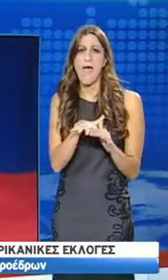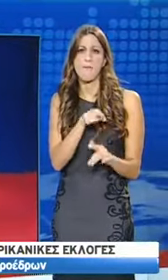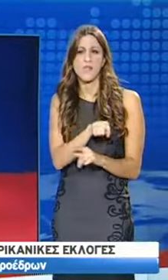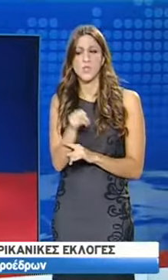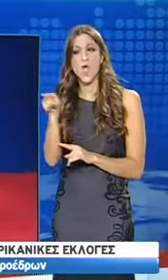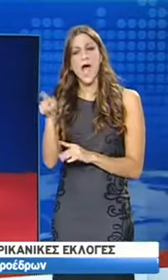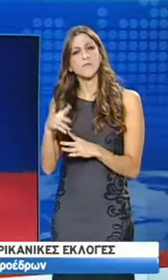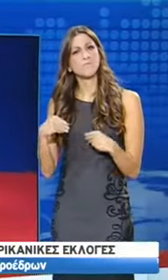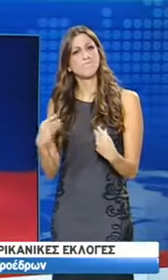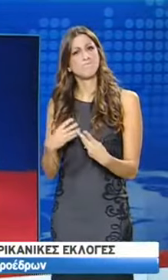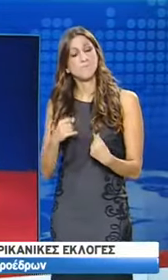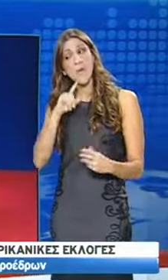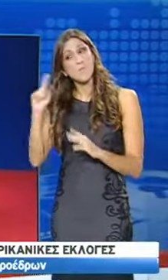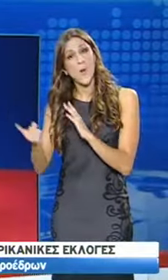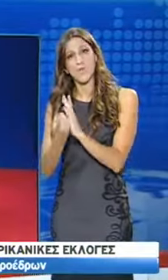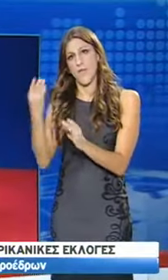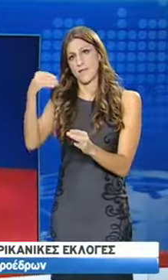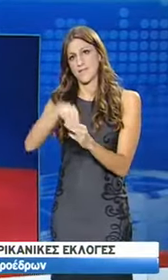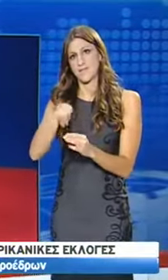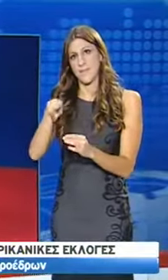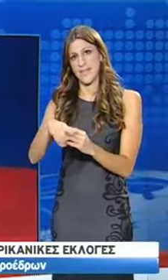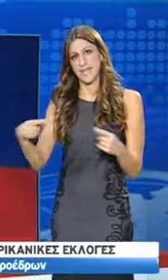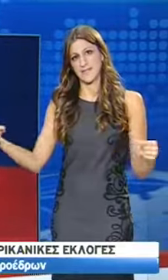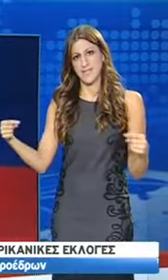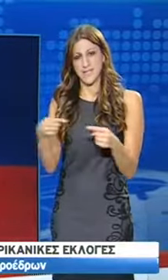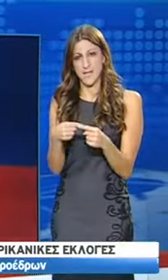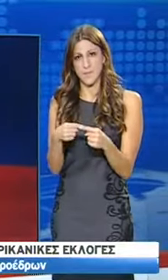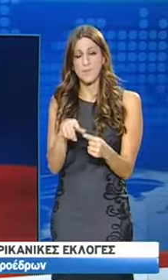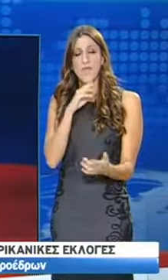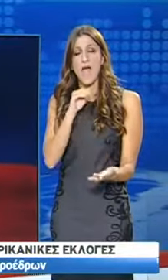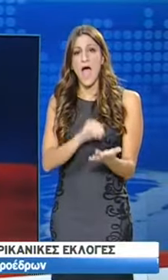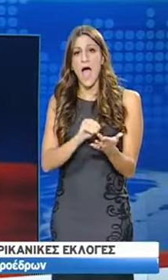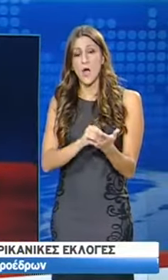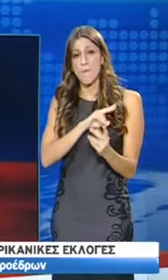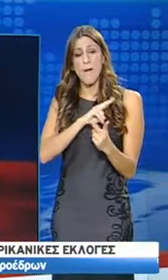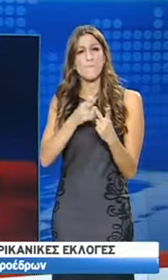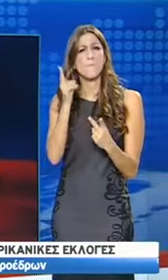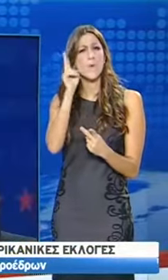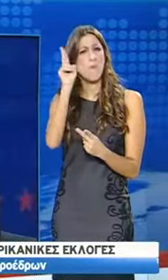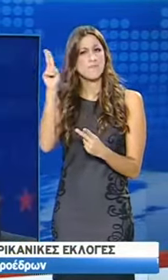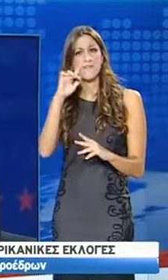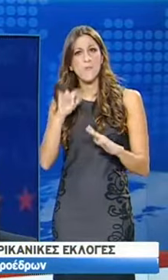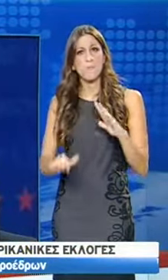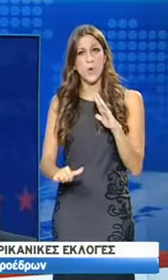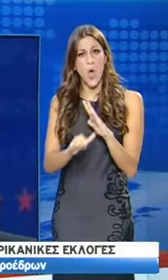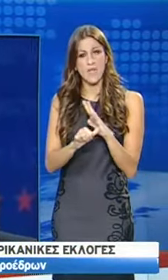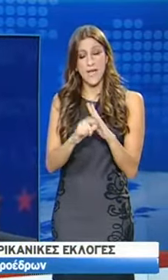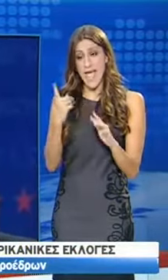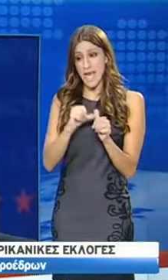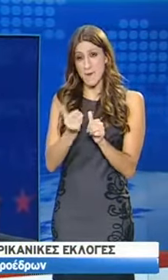με τη σχετικά ήπια στην πρώτη του συμμετοχή σε τηλεμαχία παρουσία του Πολ Ράιαν. Ωστόσο, λιγότερο από ένα μήνα πριν από τις εκλογές,